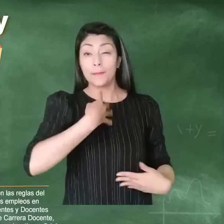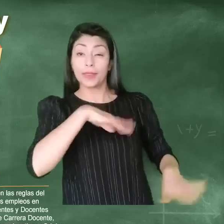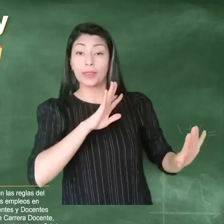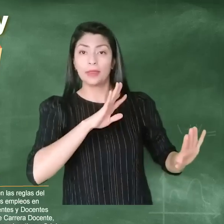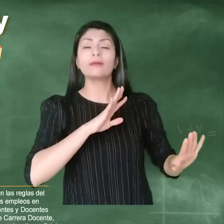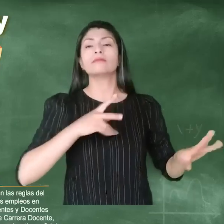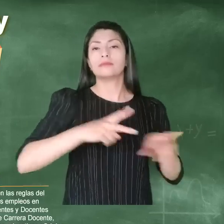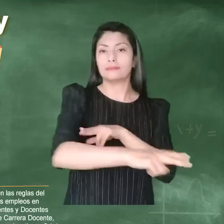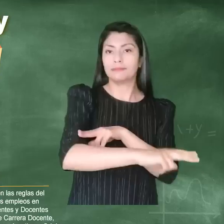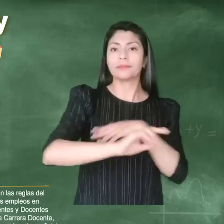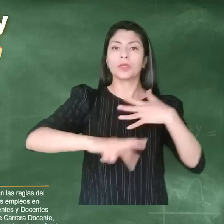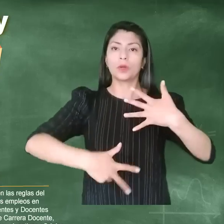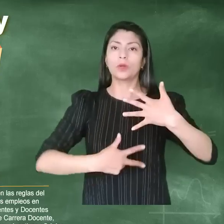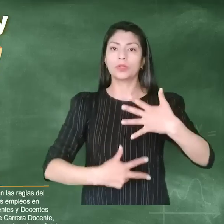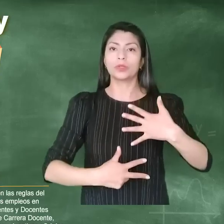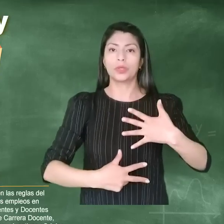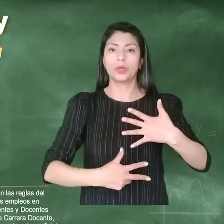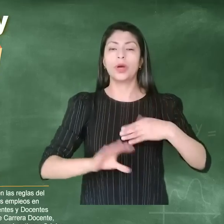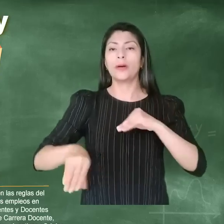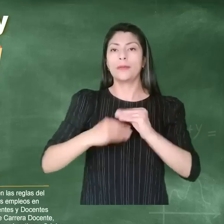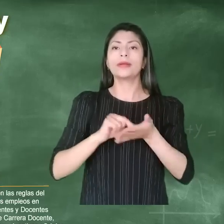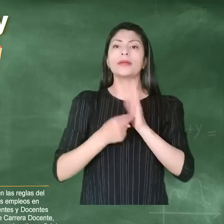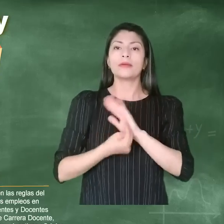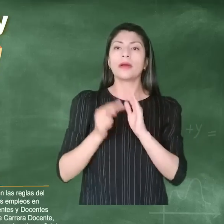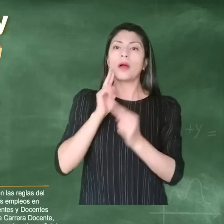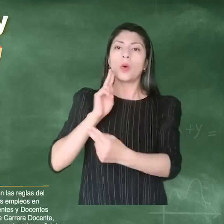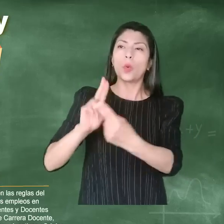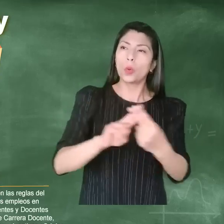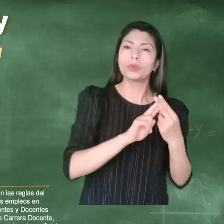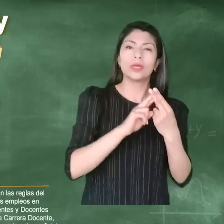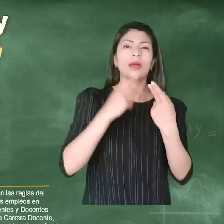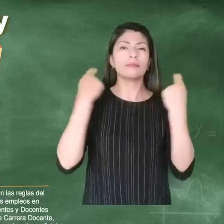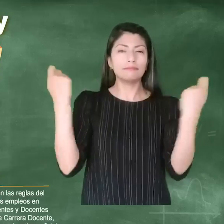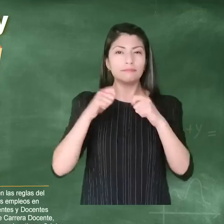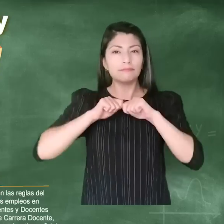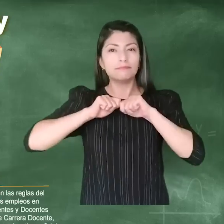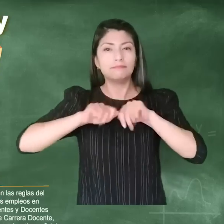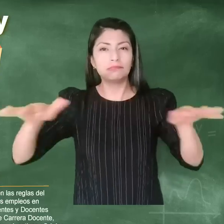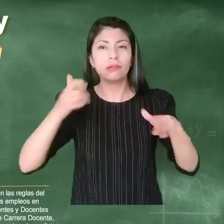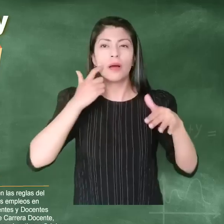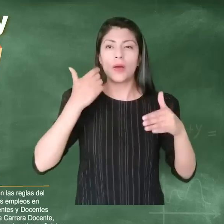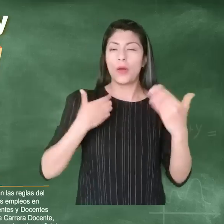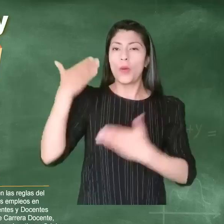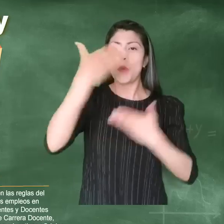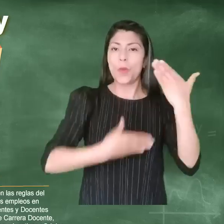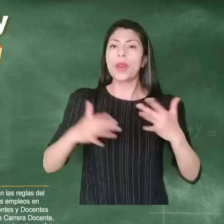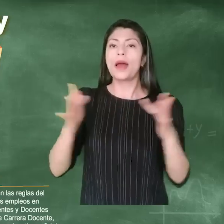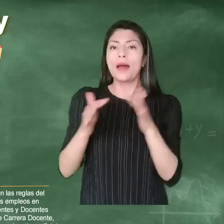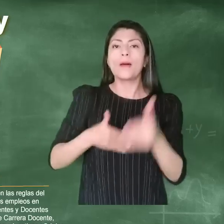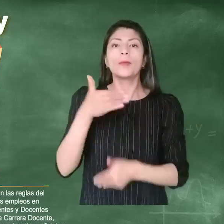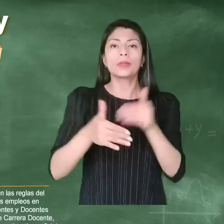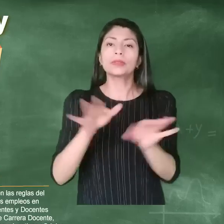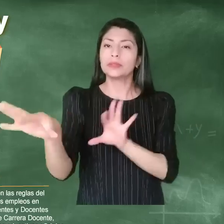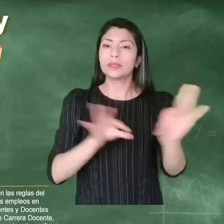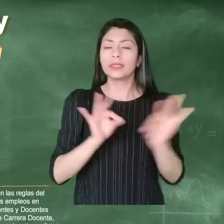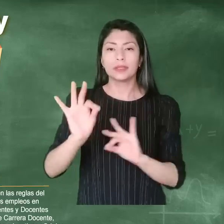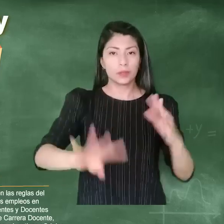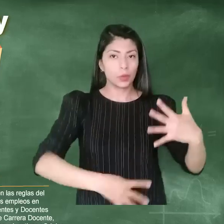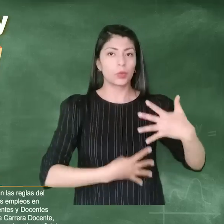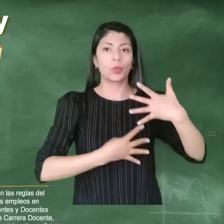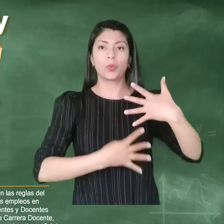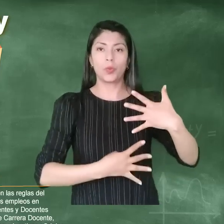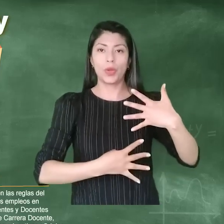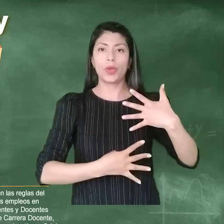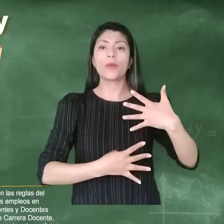del proceso de selección. 8. Conocer y divulgar las pruebas a aplicar en este proceso de